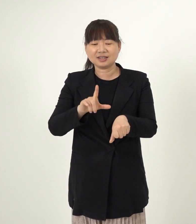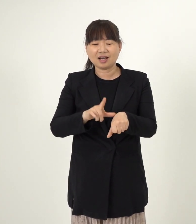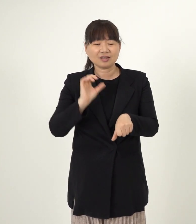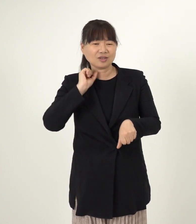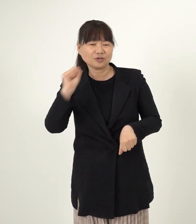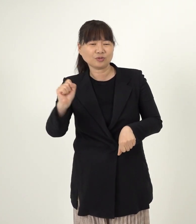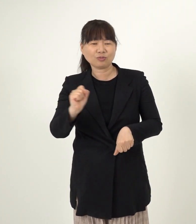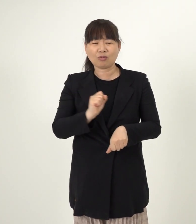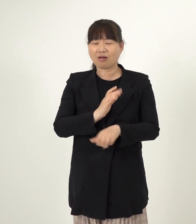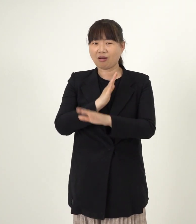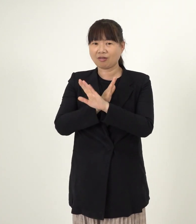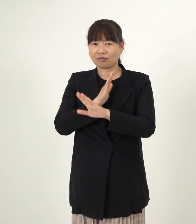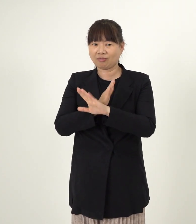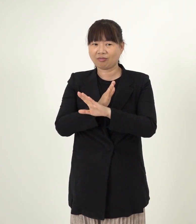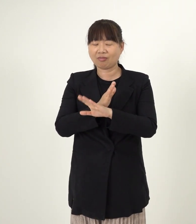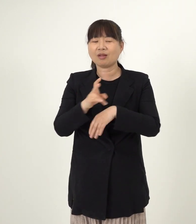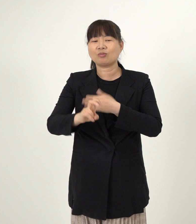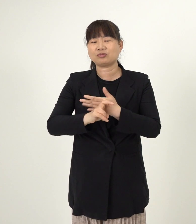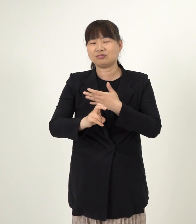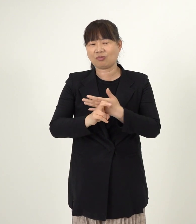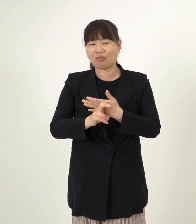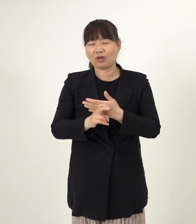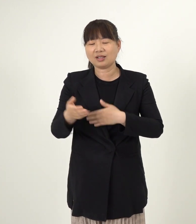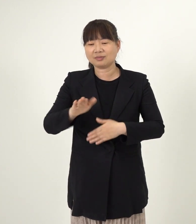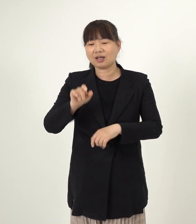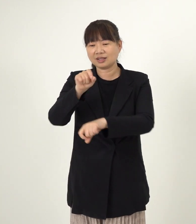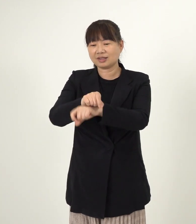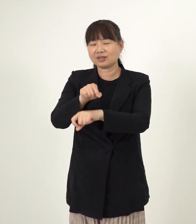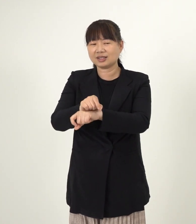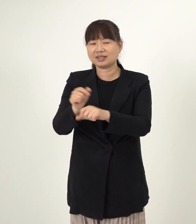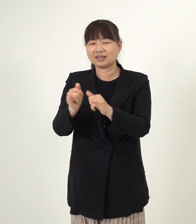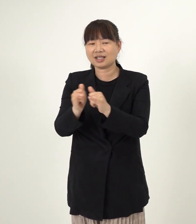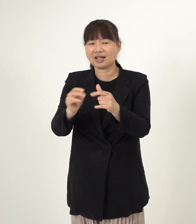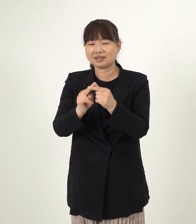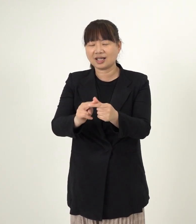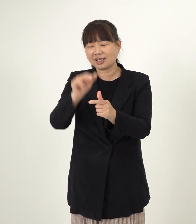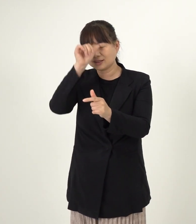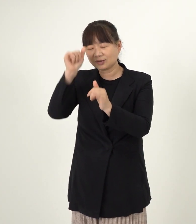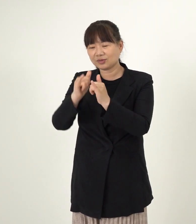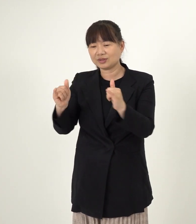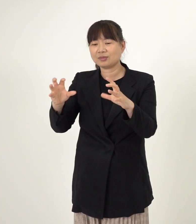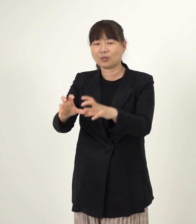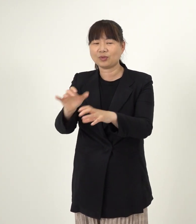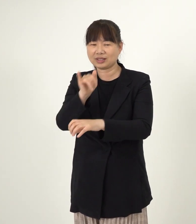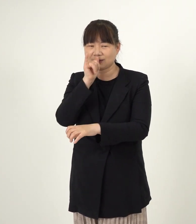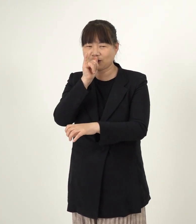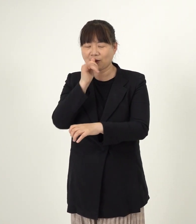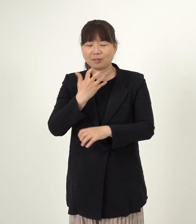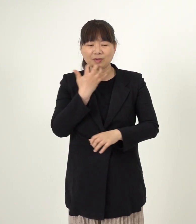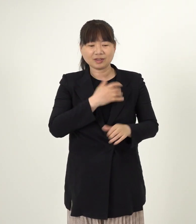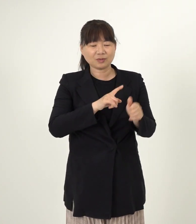안 돼요. 거기 서기관과 장로들이 모여 있더라. 베드로가